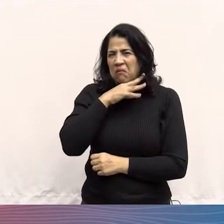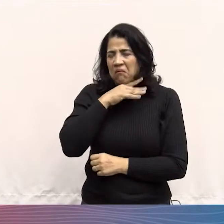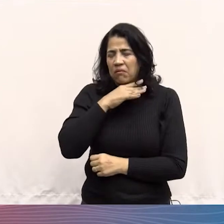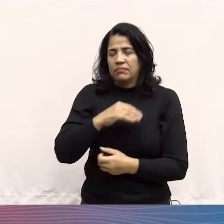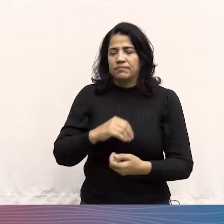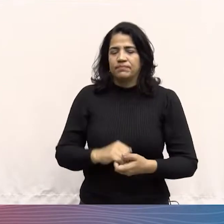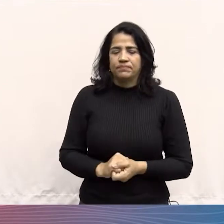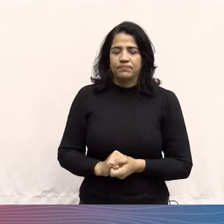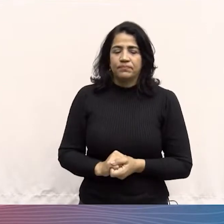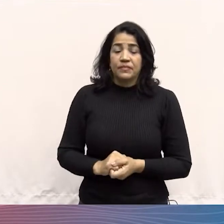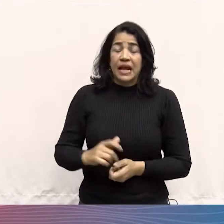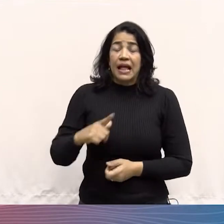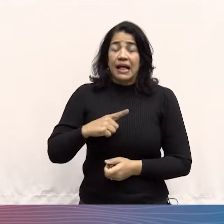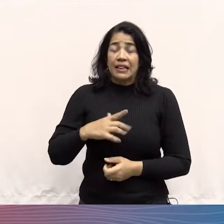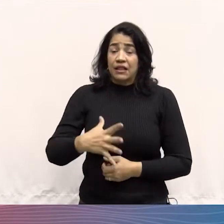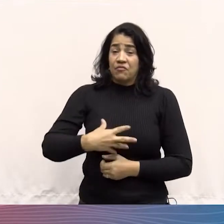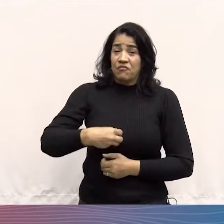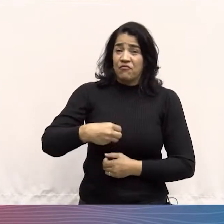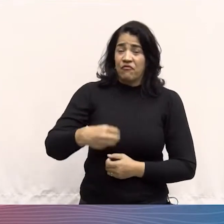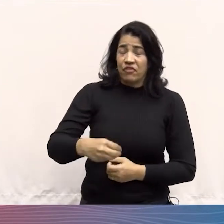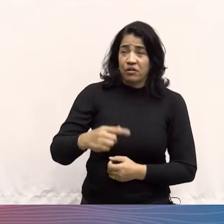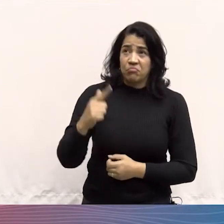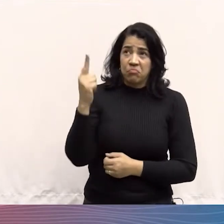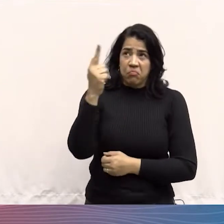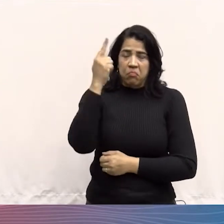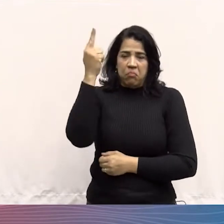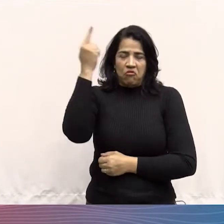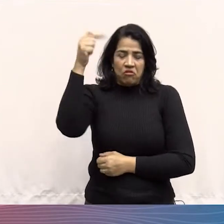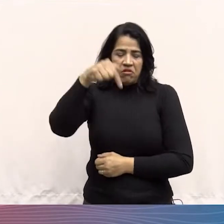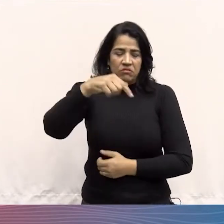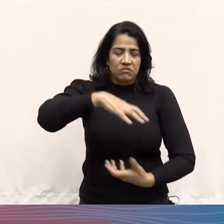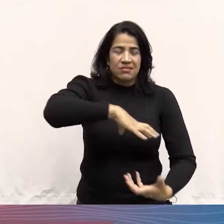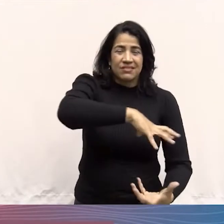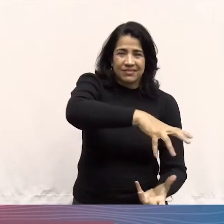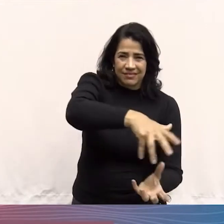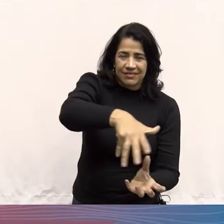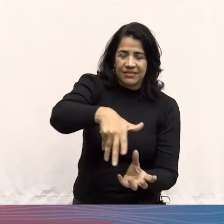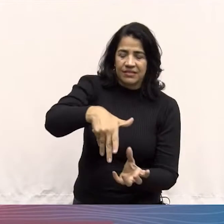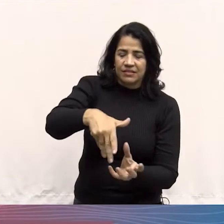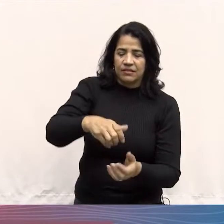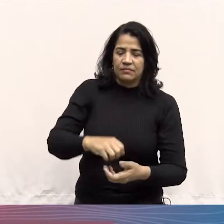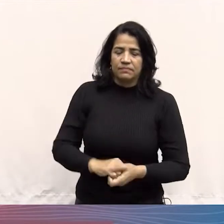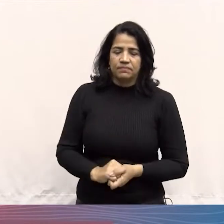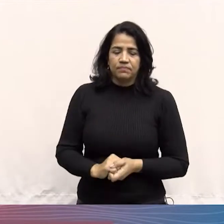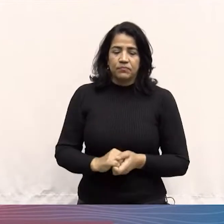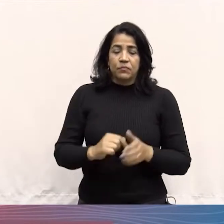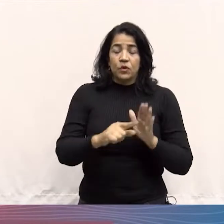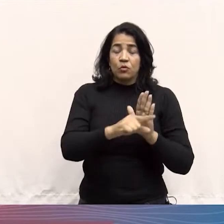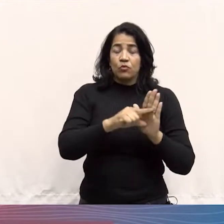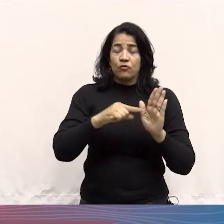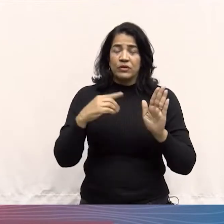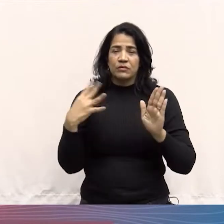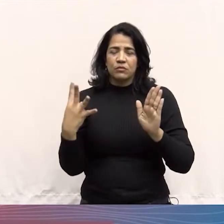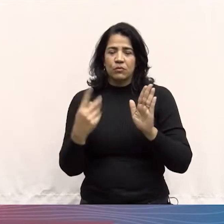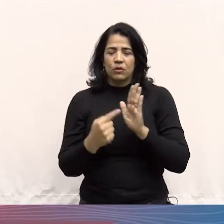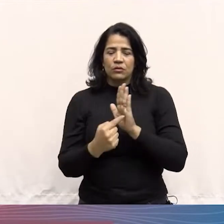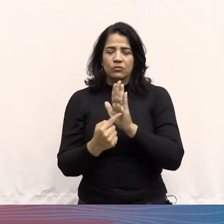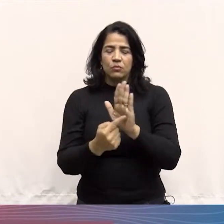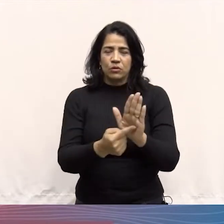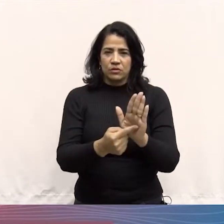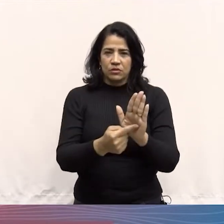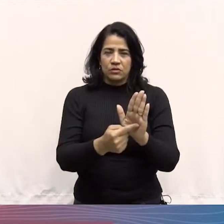eram gigantes na terra. Versículo 4 diz: ora, naquele tempo havia gigantes na